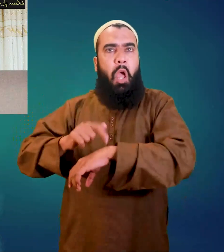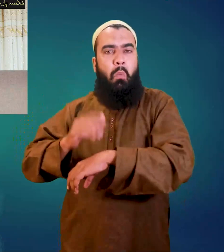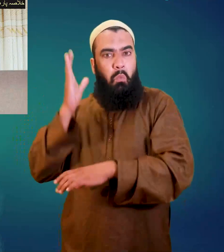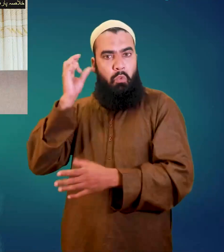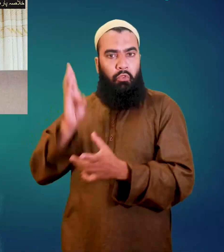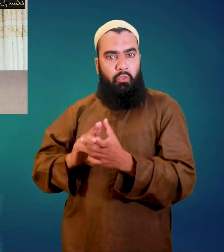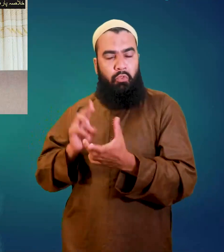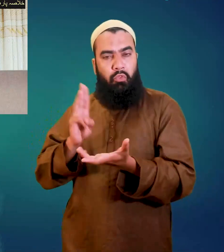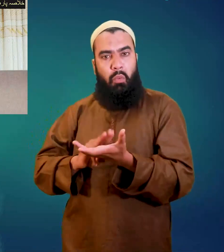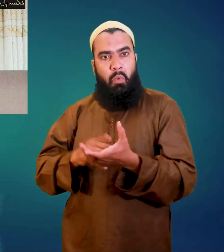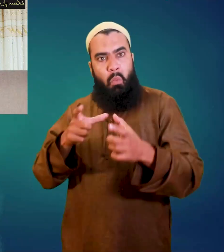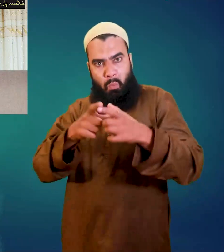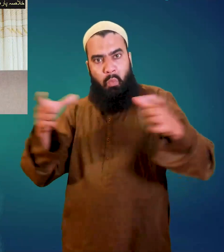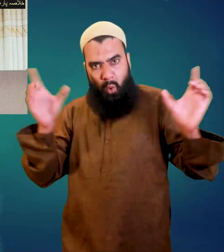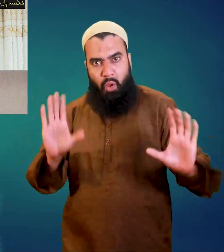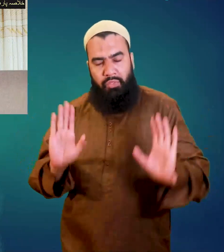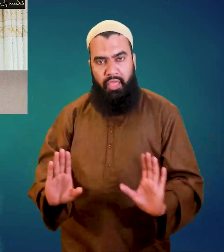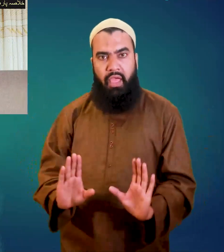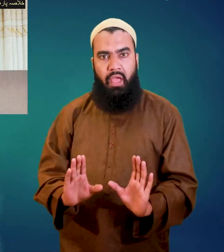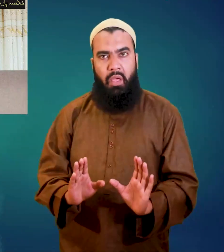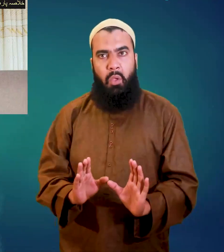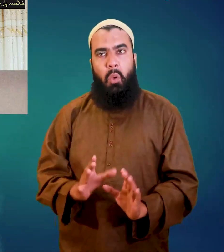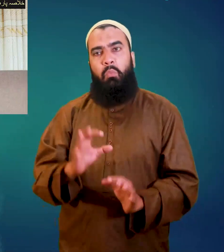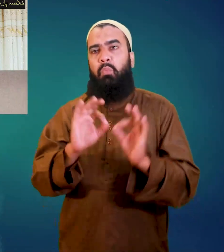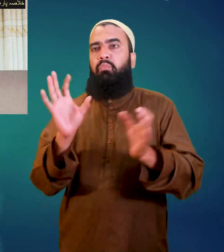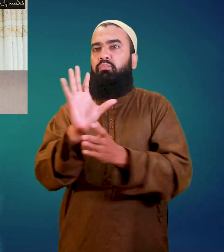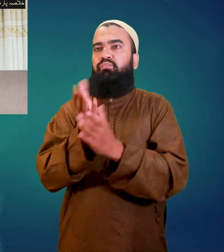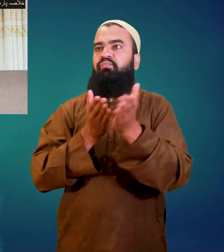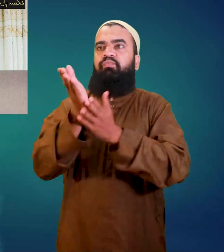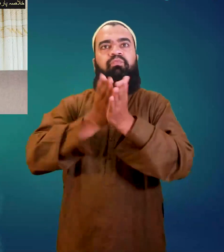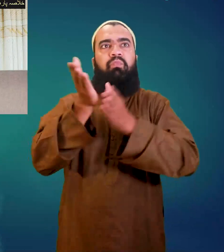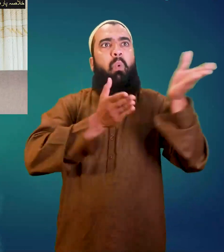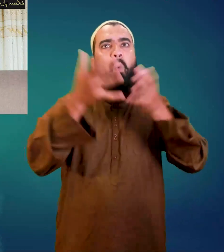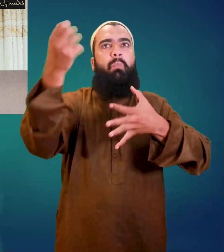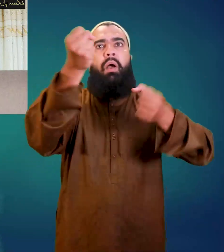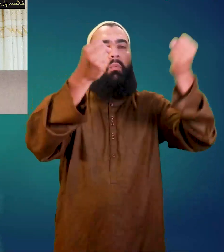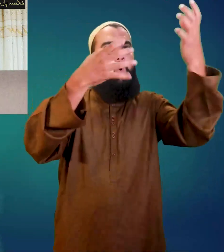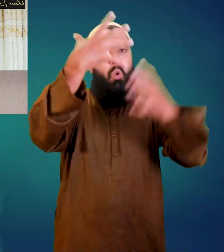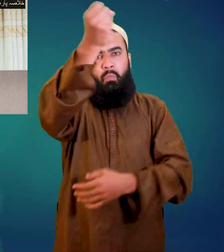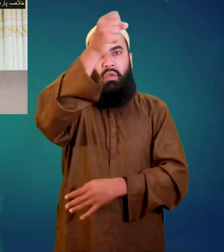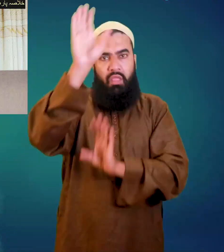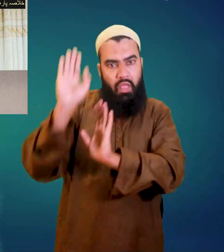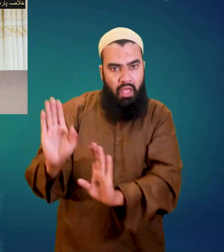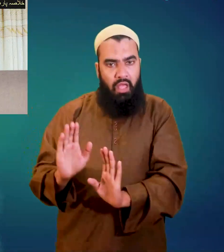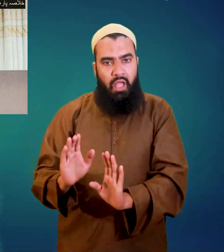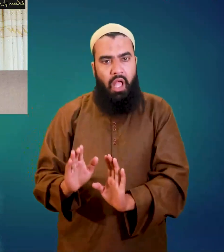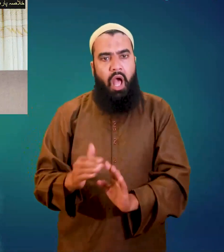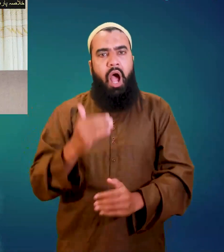ایمان میں اور عمل میں کمزور ہو گئے تو اللہ کا یہ وعدہ بھی پھر ختم ہو گیا۔